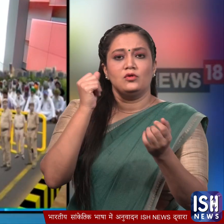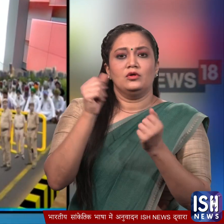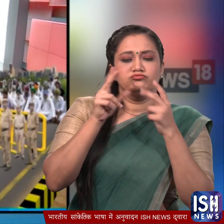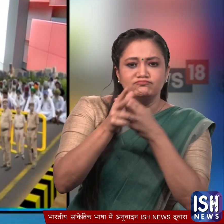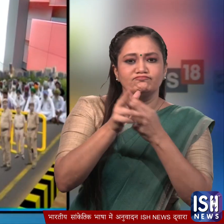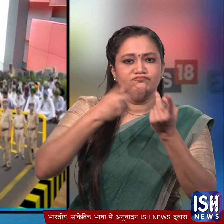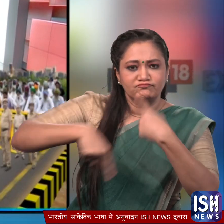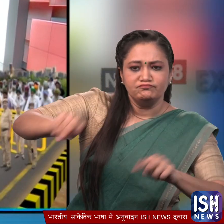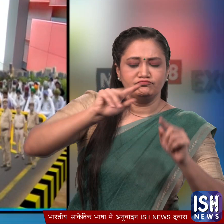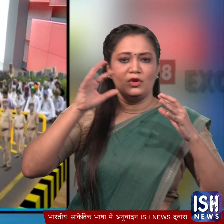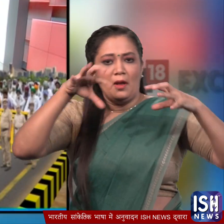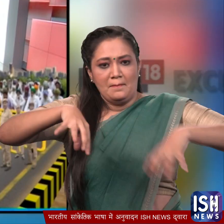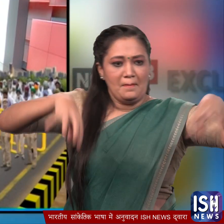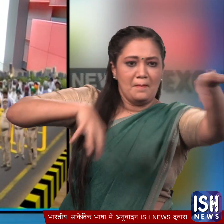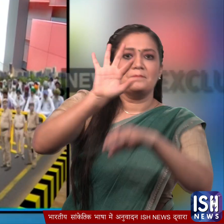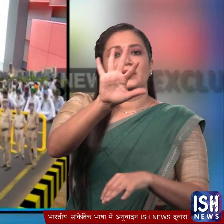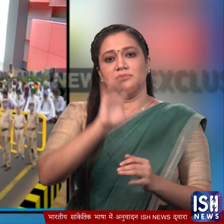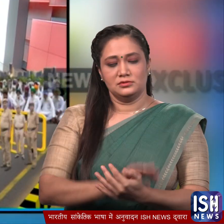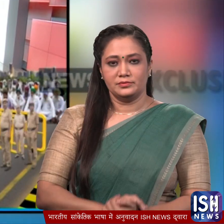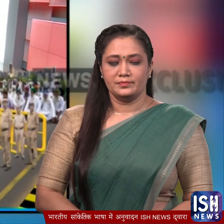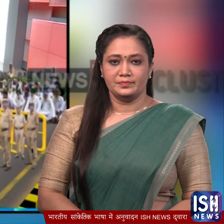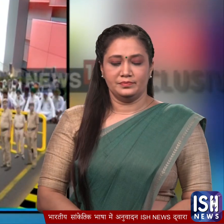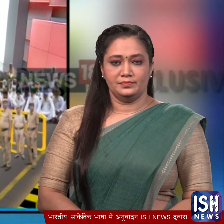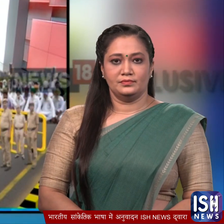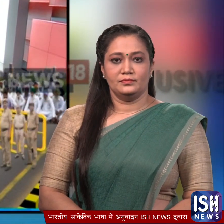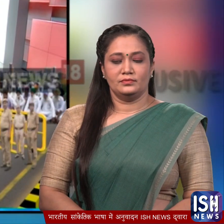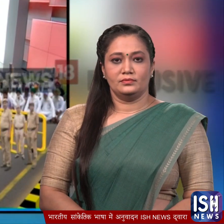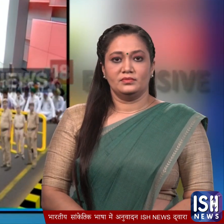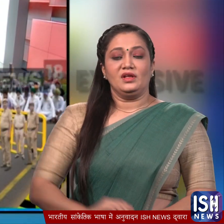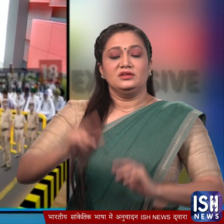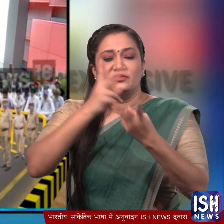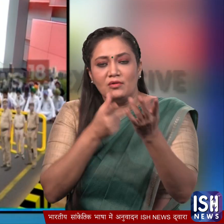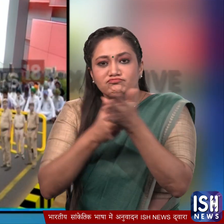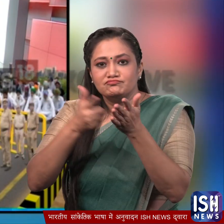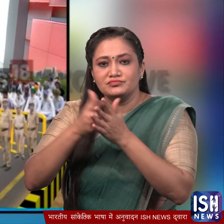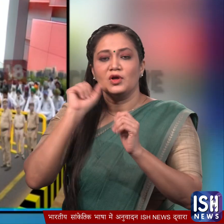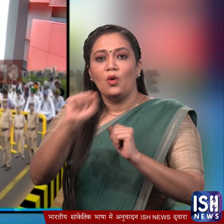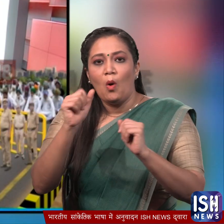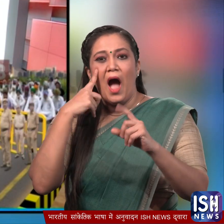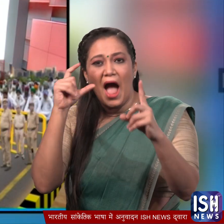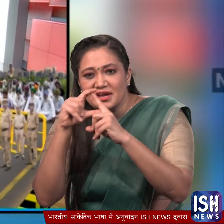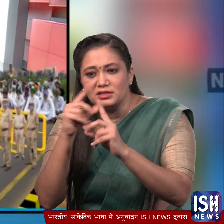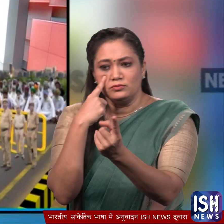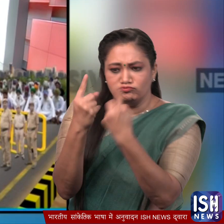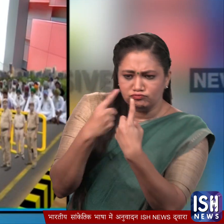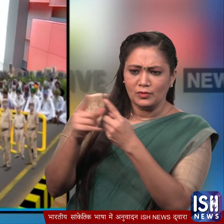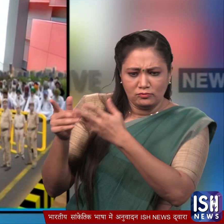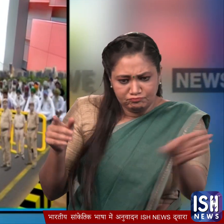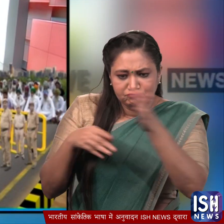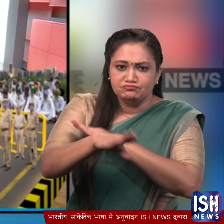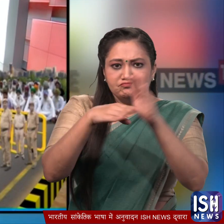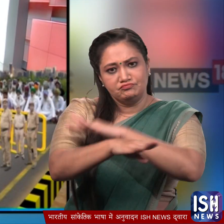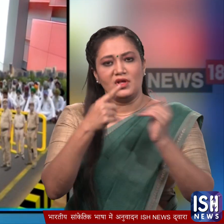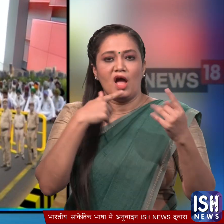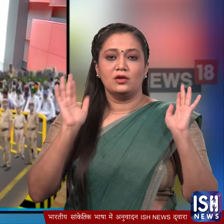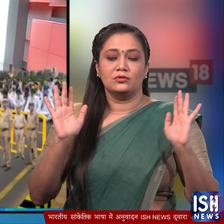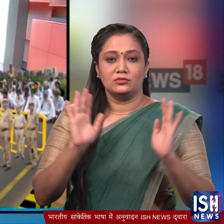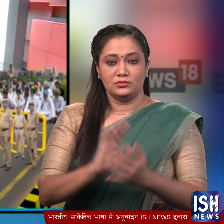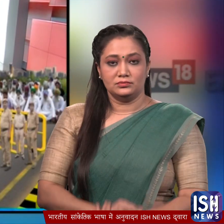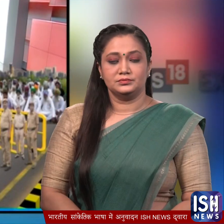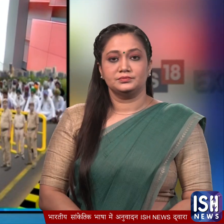की बारात में शामिल कुछ लोग तो होश में रहे होंगे जो शराब पीकर धुत युवकों को जानलेवा पागलपन करने से रोक सकते थे।